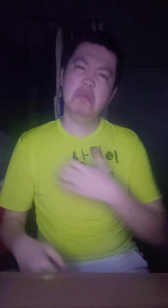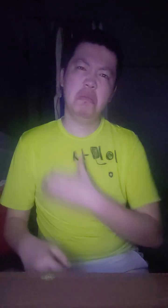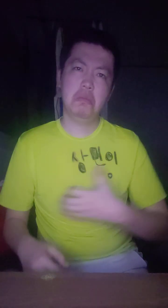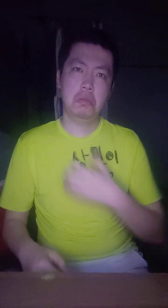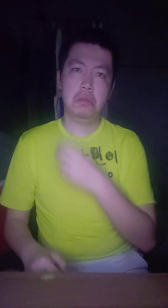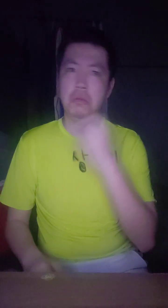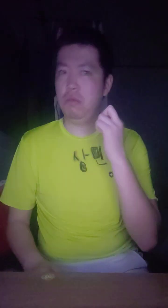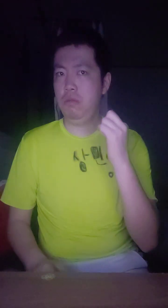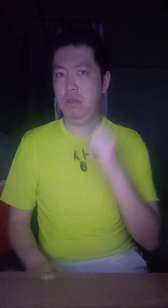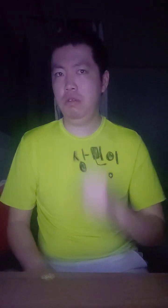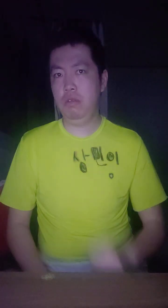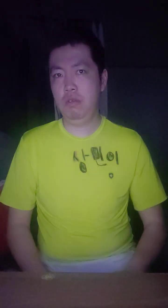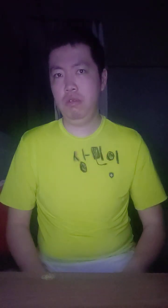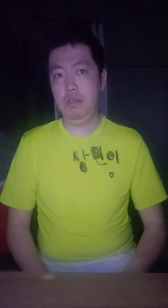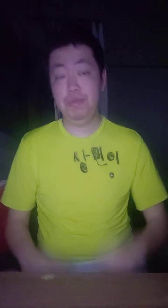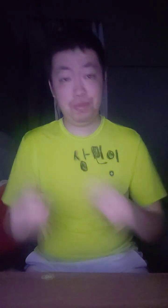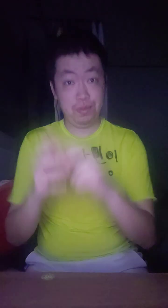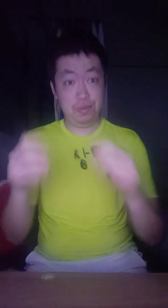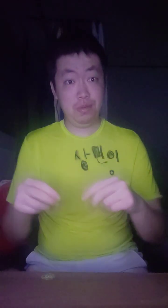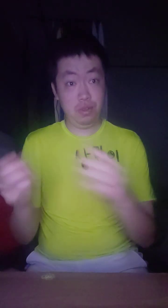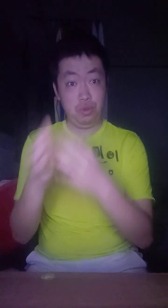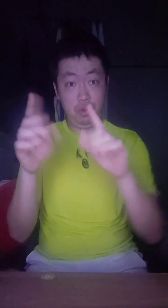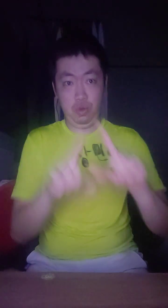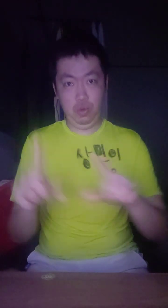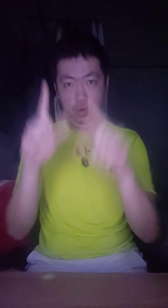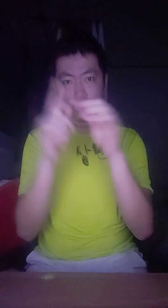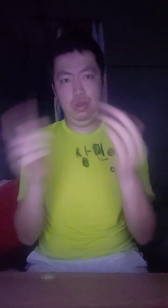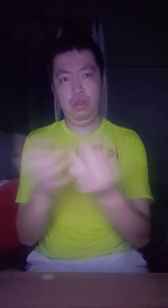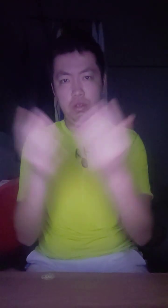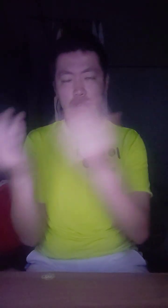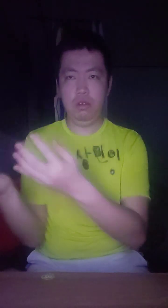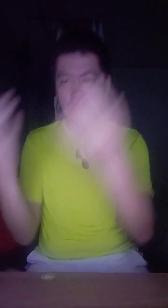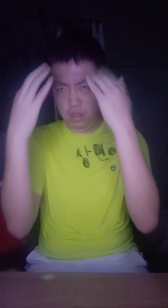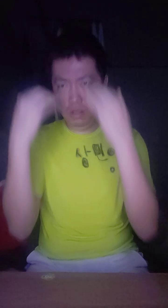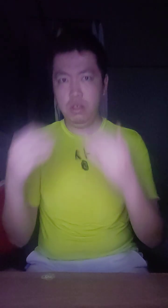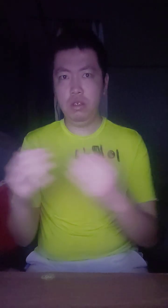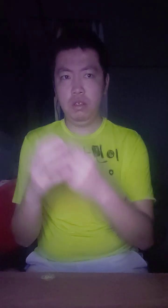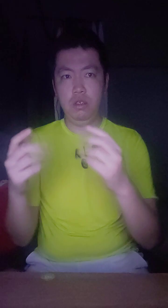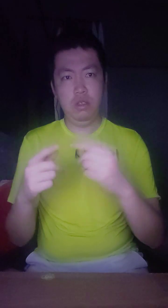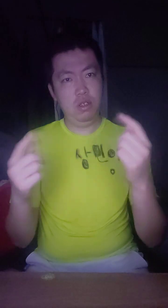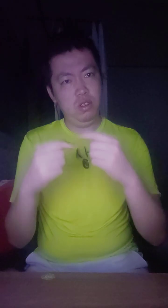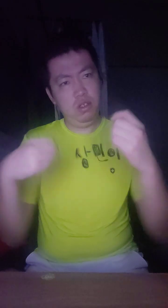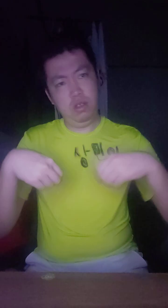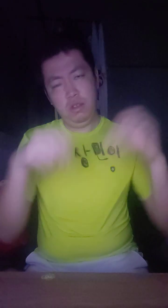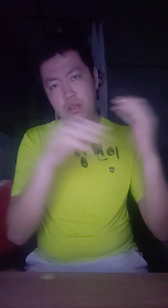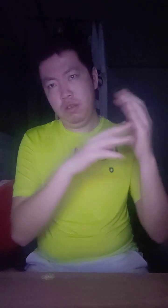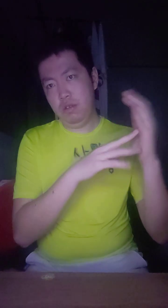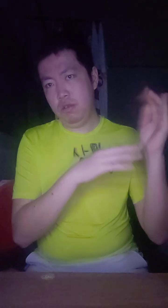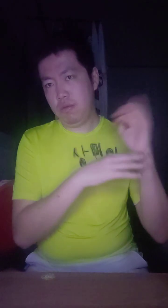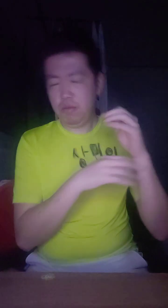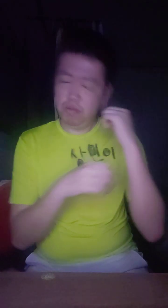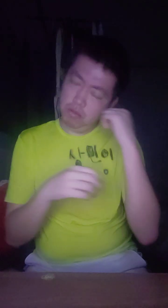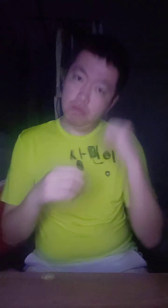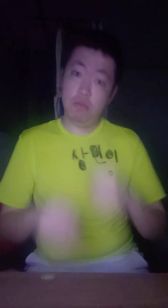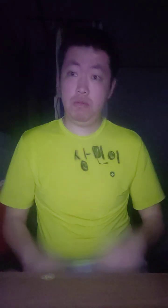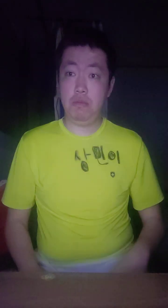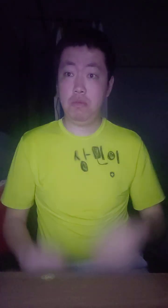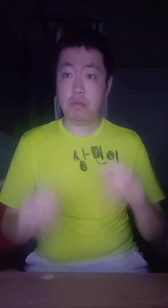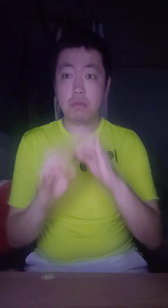겪었습니다. 저희가 고층에 살아가지고 너무 더워가지고 다른 데 나가서 자려고 한전 측은 외부